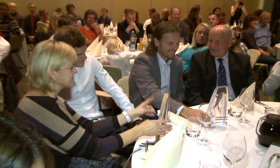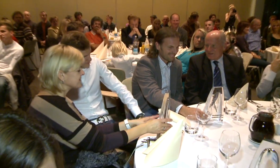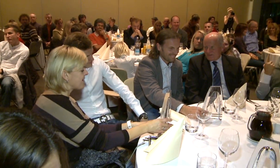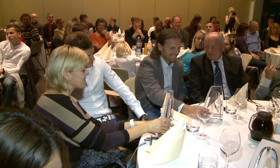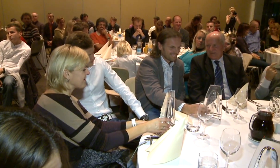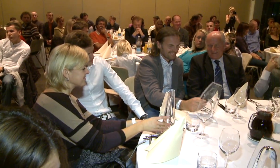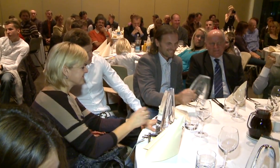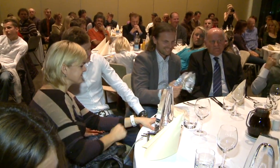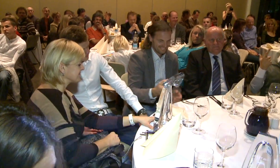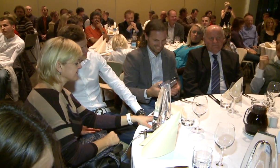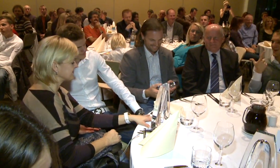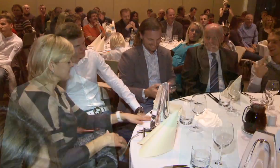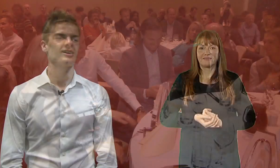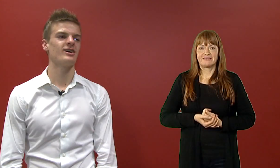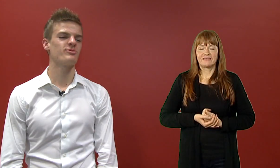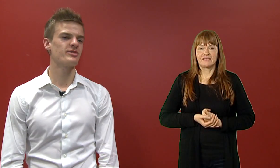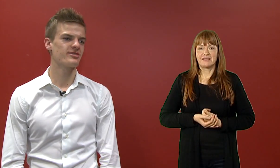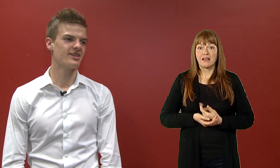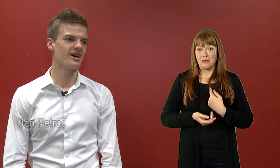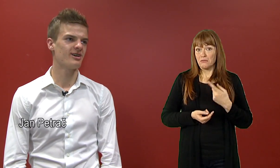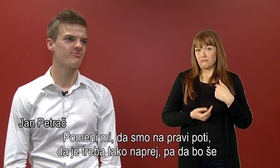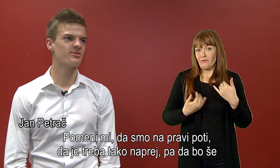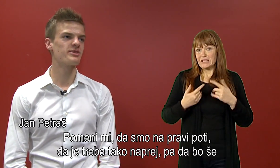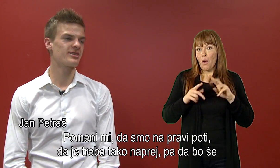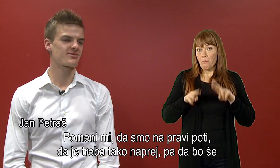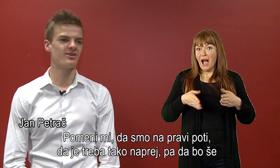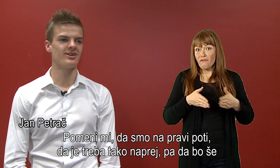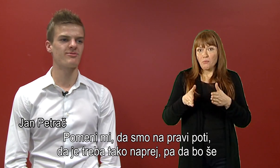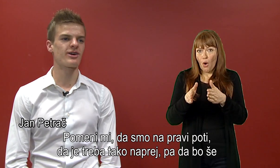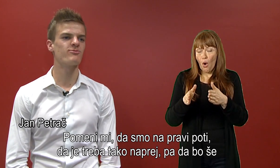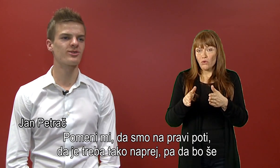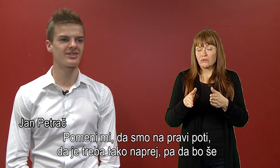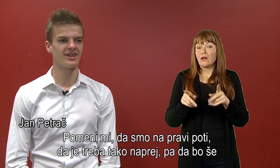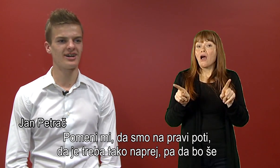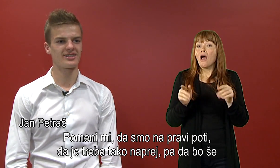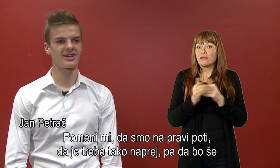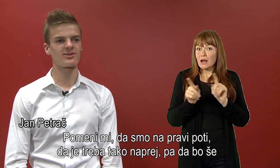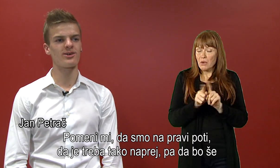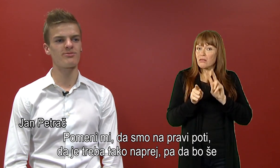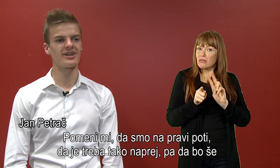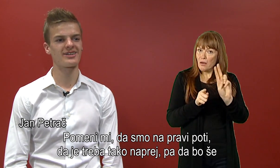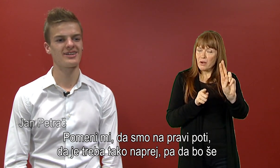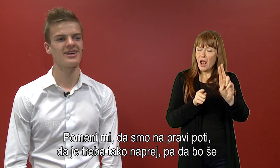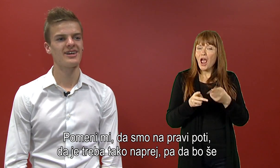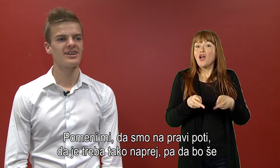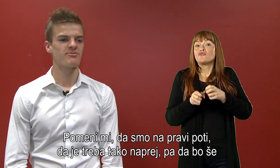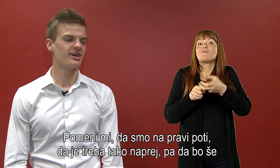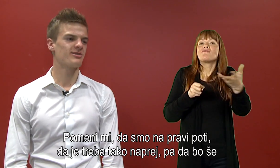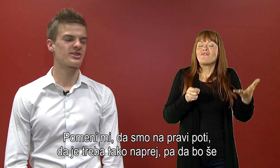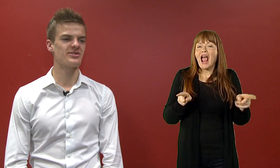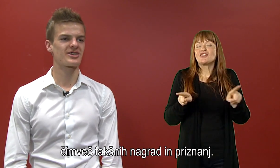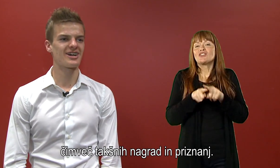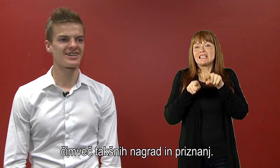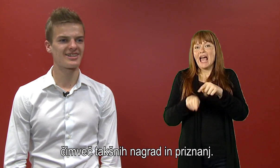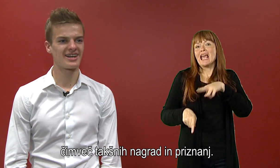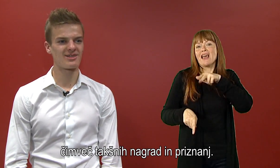hudega. Prvi del podeljevanja za... Ja, povej mi, da smo na pravi poti, da je treba tako naprej, pa da